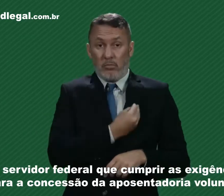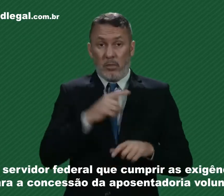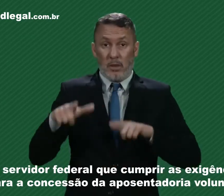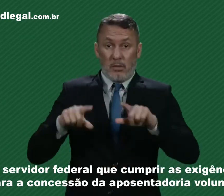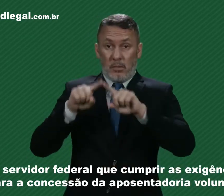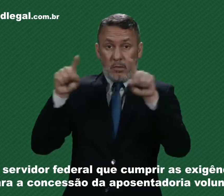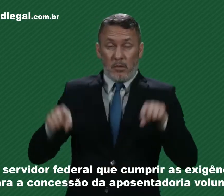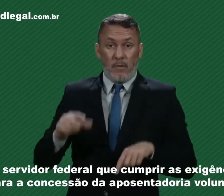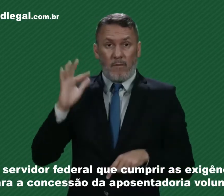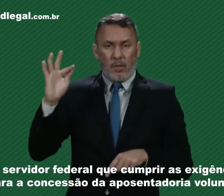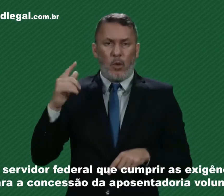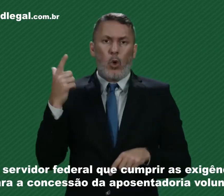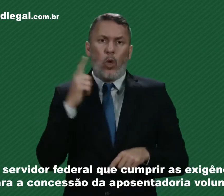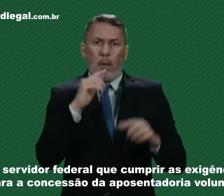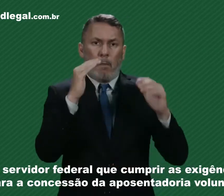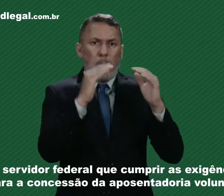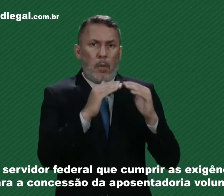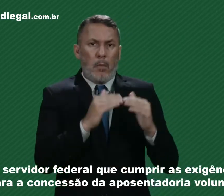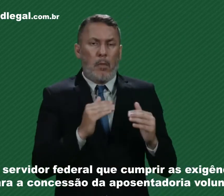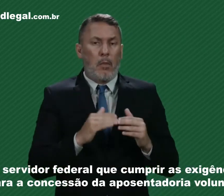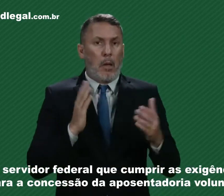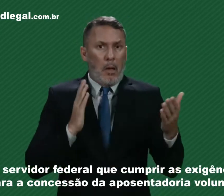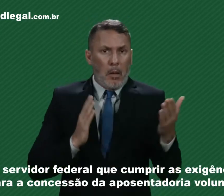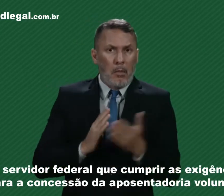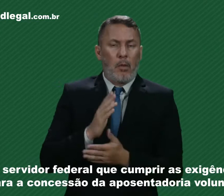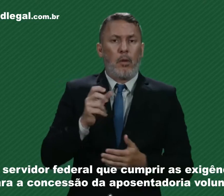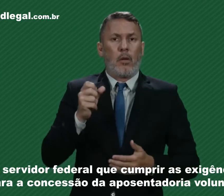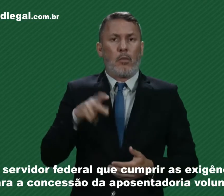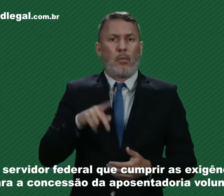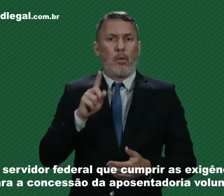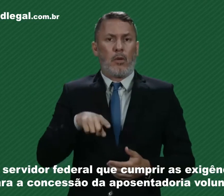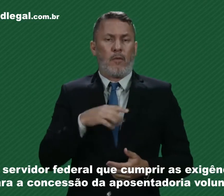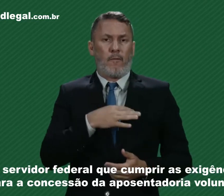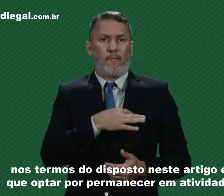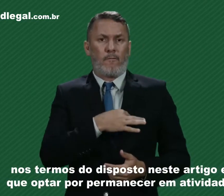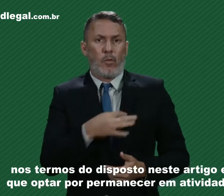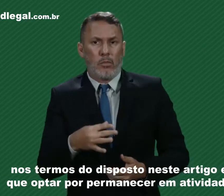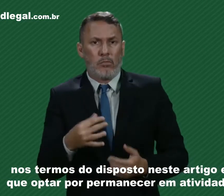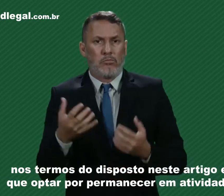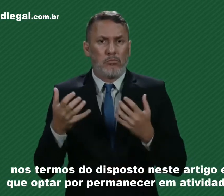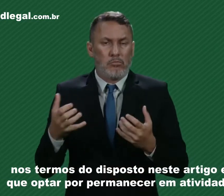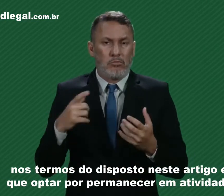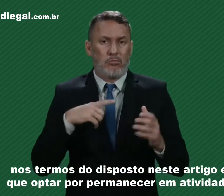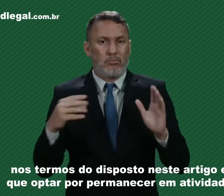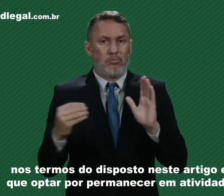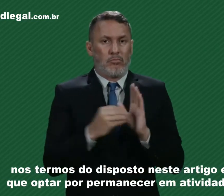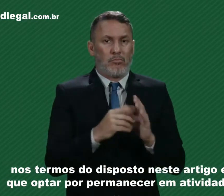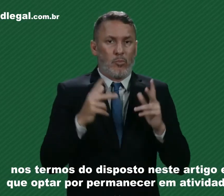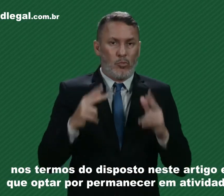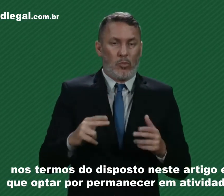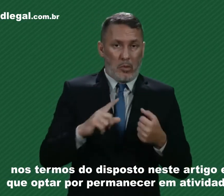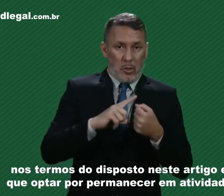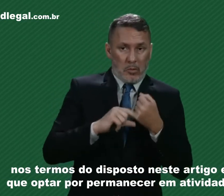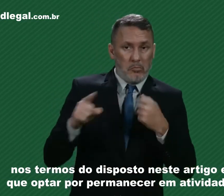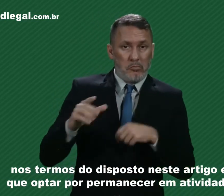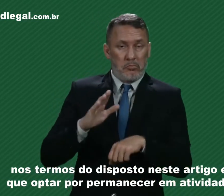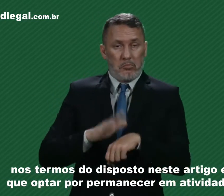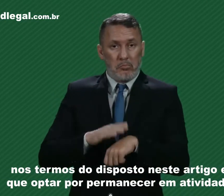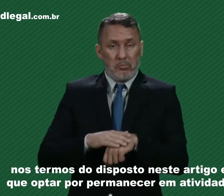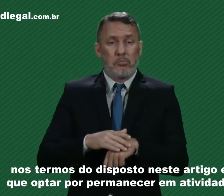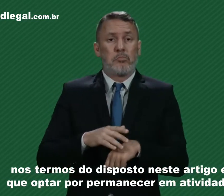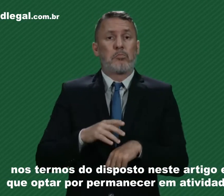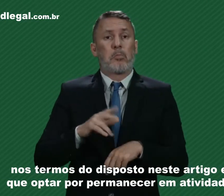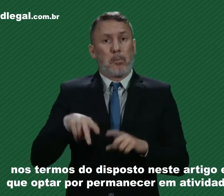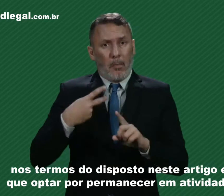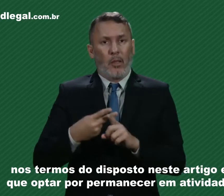federal que cumprir as exigências para a concessão da aposentadoria voluntária nos termos do disposto neste artigo e que